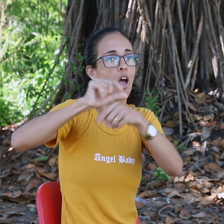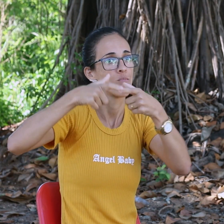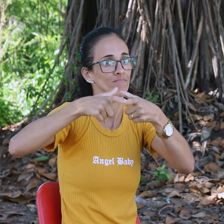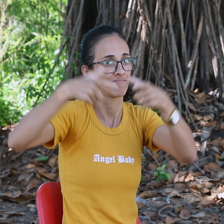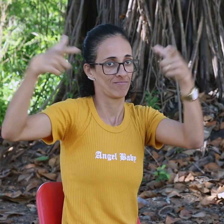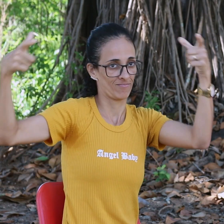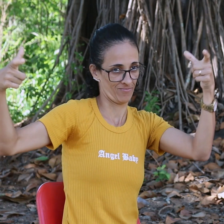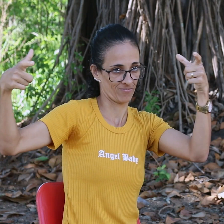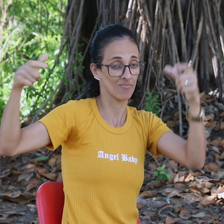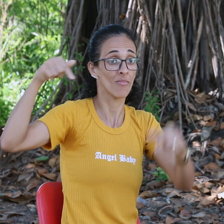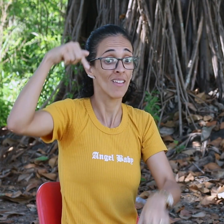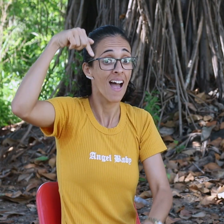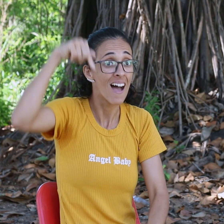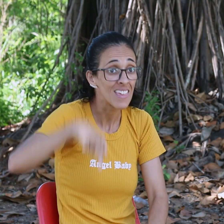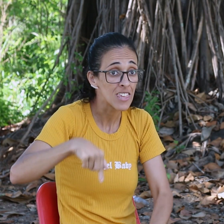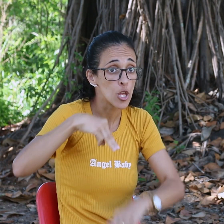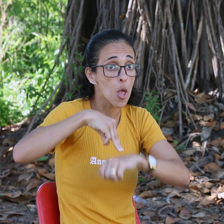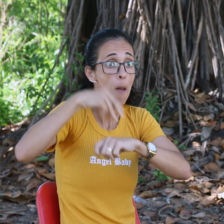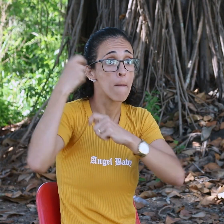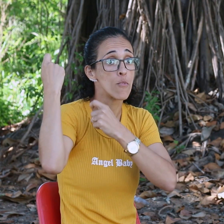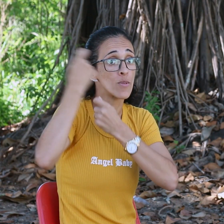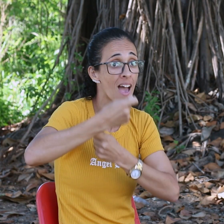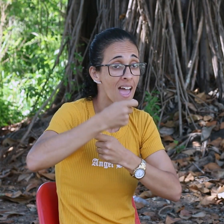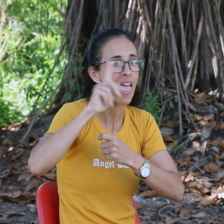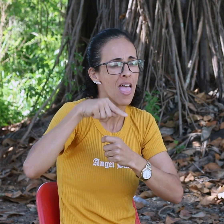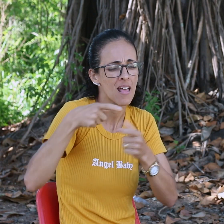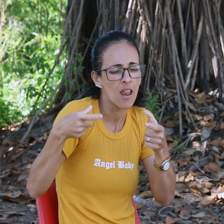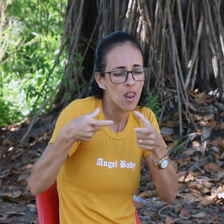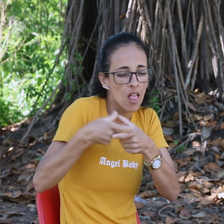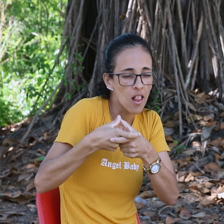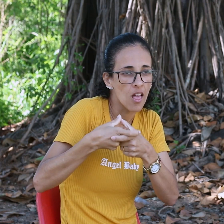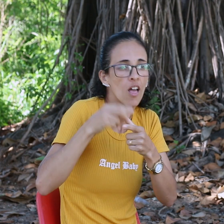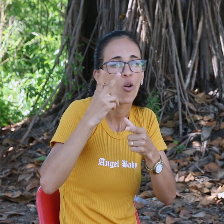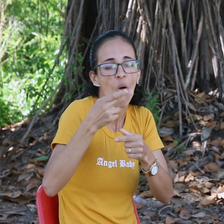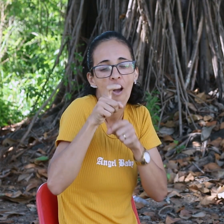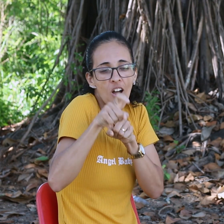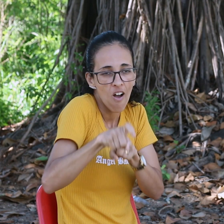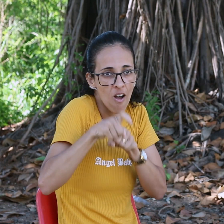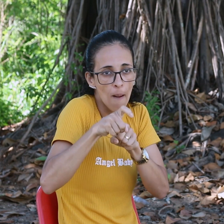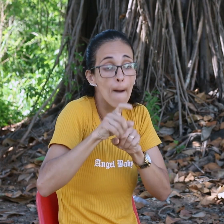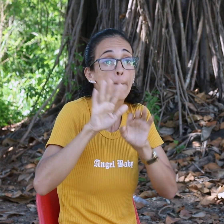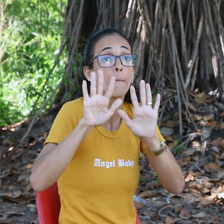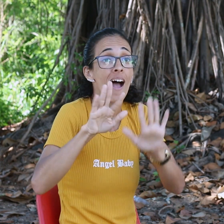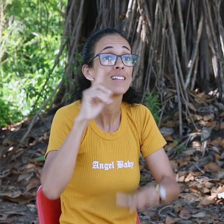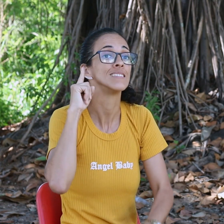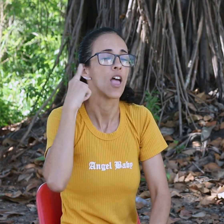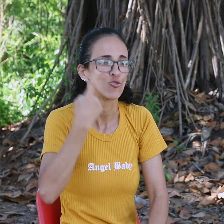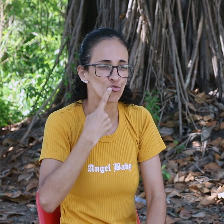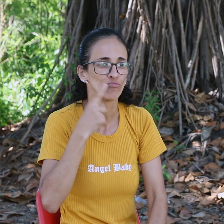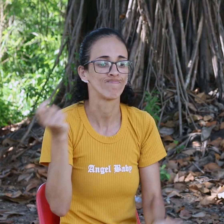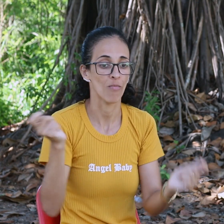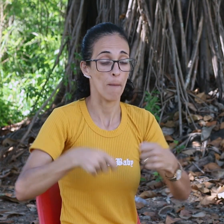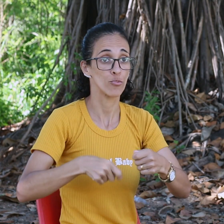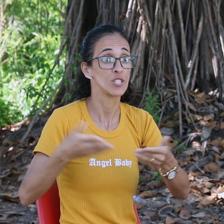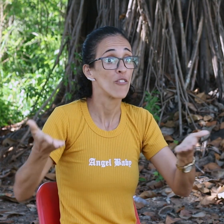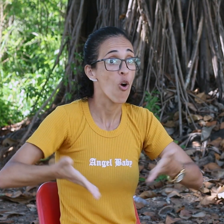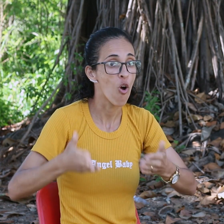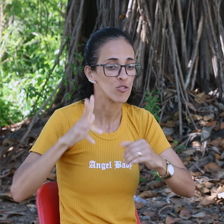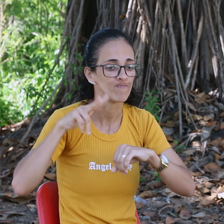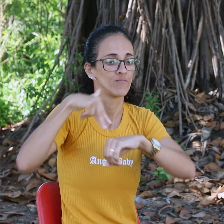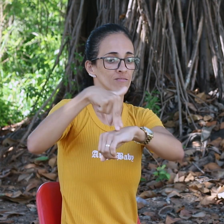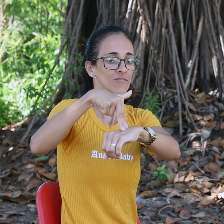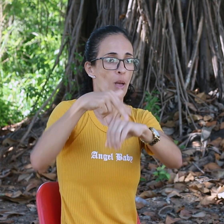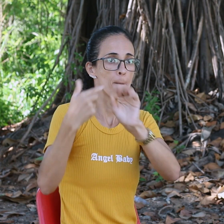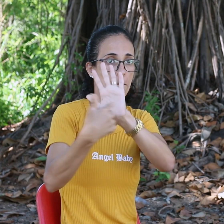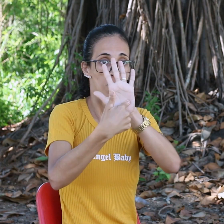mais oportunidade. Capital, né, é maior, as oportunidades são maiores. Aqui em Muriaé somos interior, então na realidade os